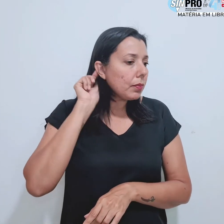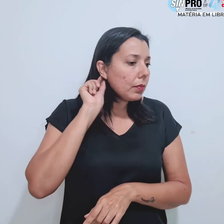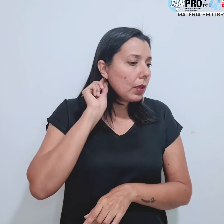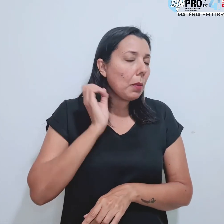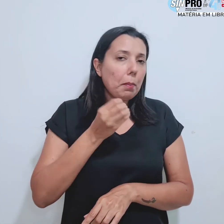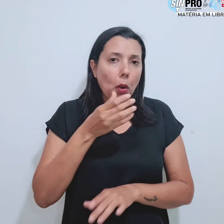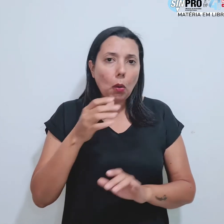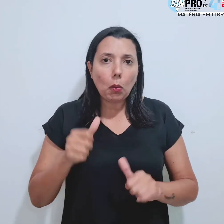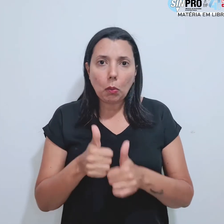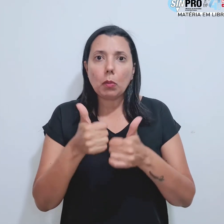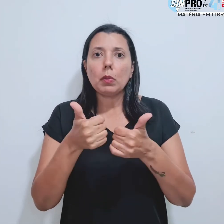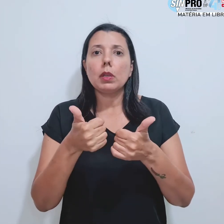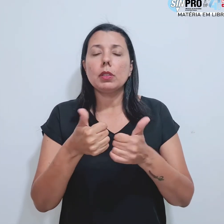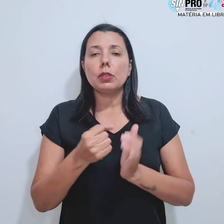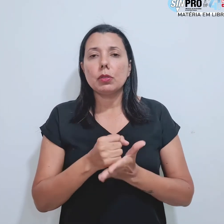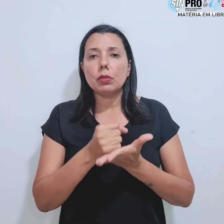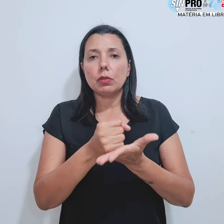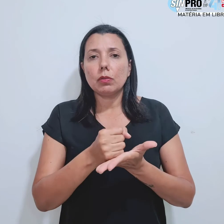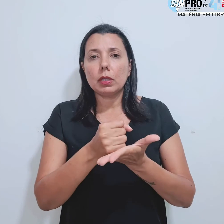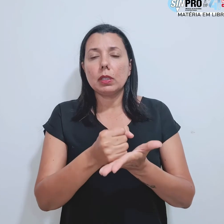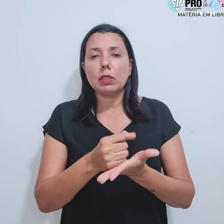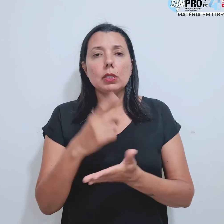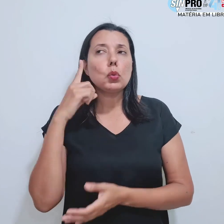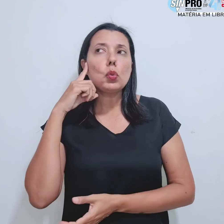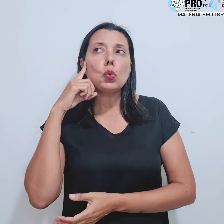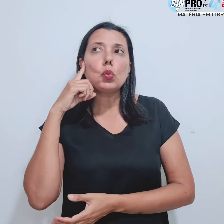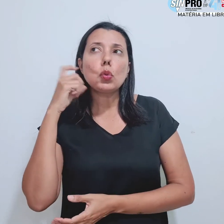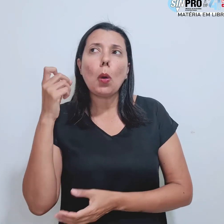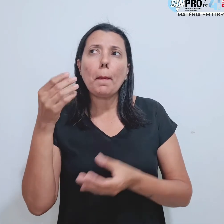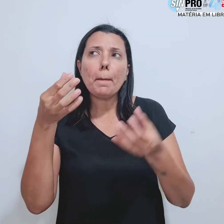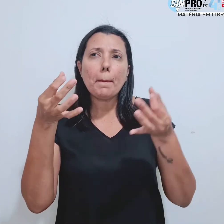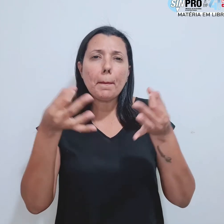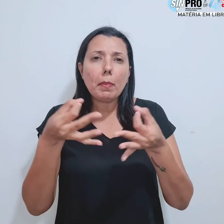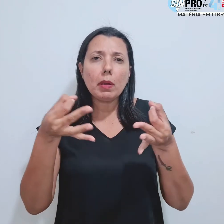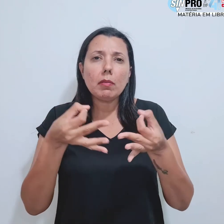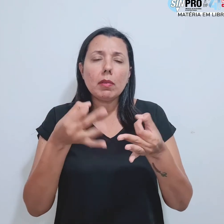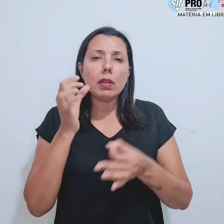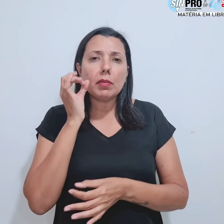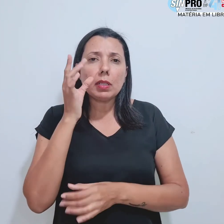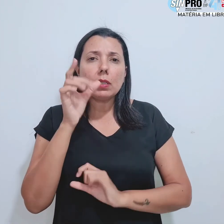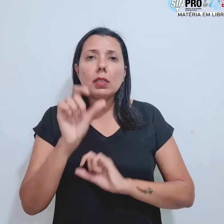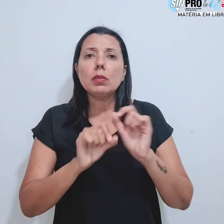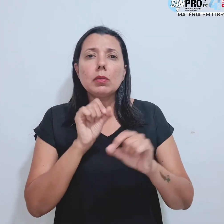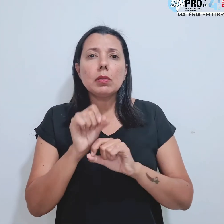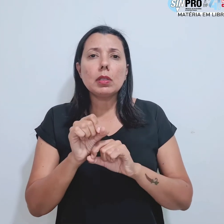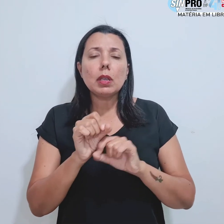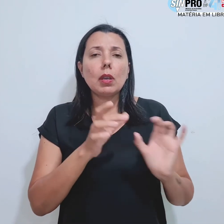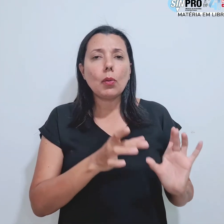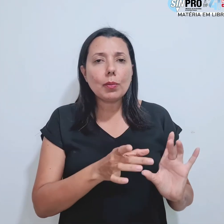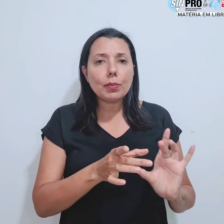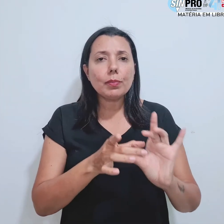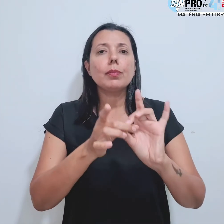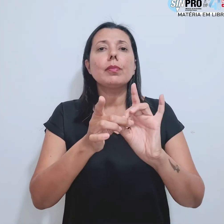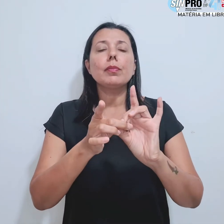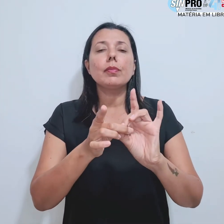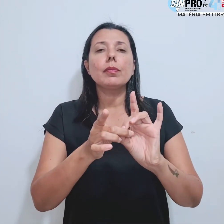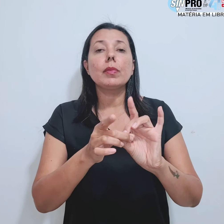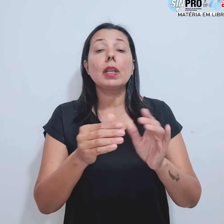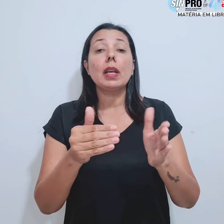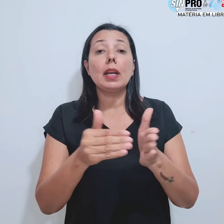grande qualidade que oferecem sons puros e facilitam a conectividade até